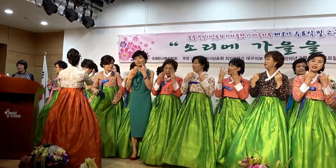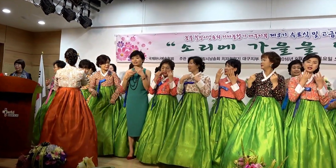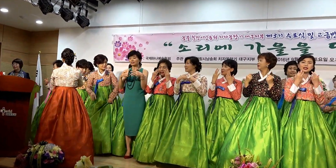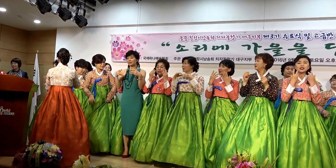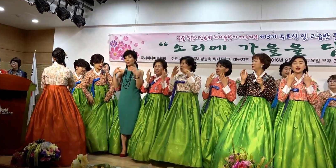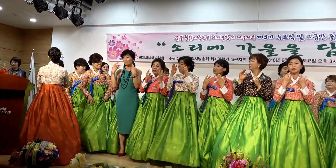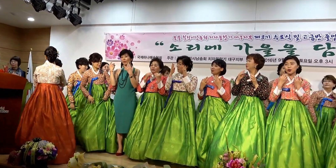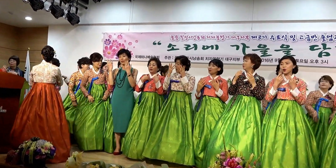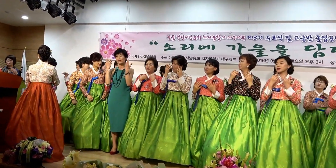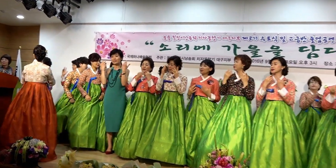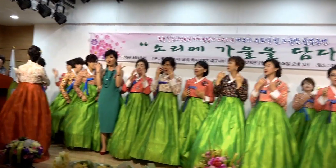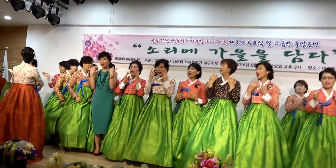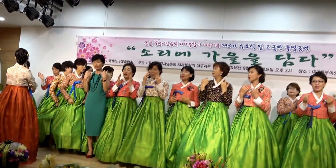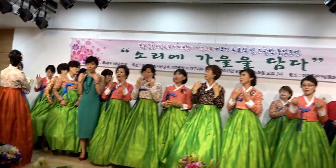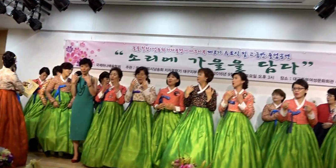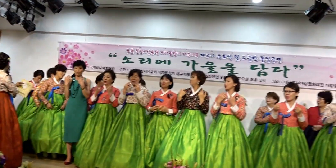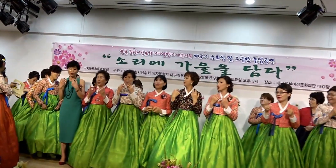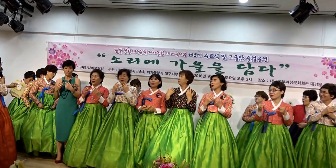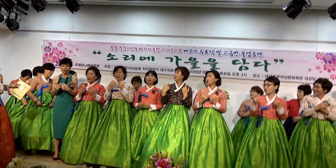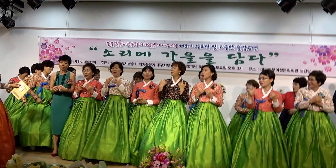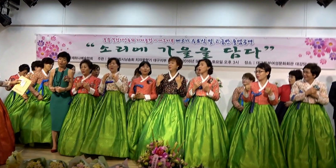닫는지 모른다오